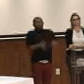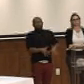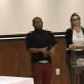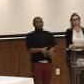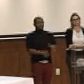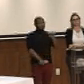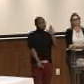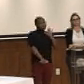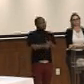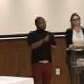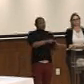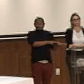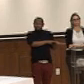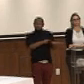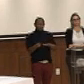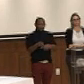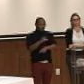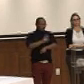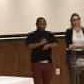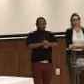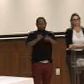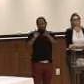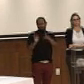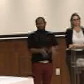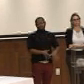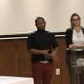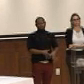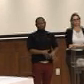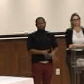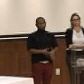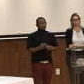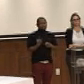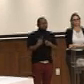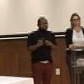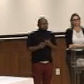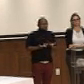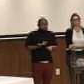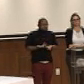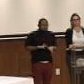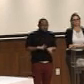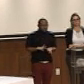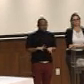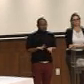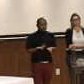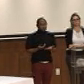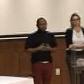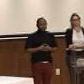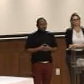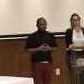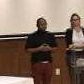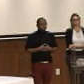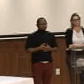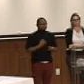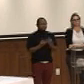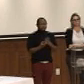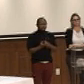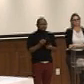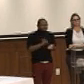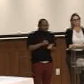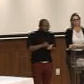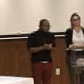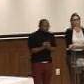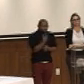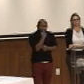nas primeiras semanas de aula. E desistiam porque não se identificavam com